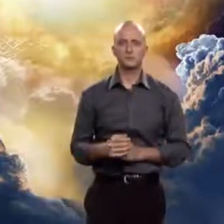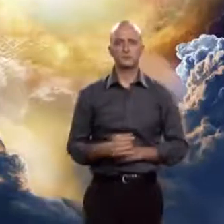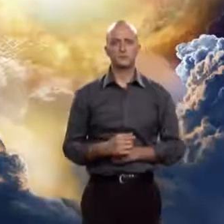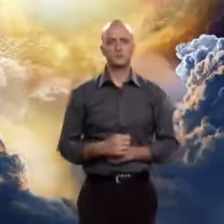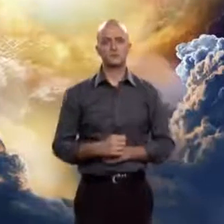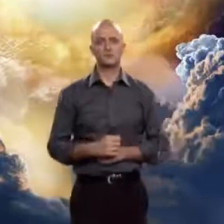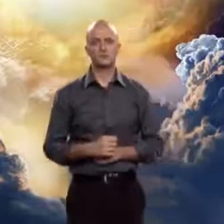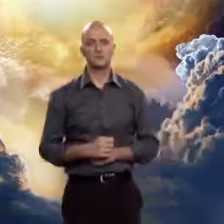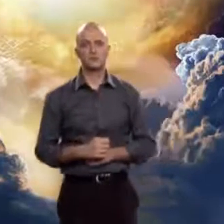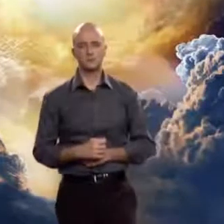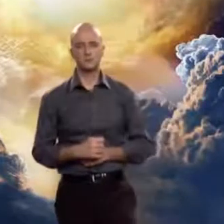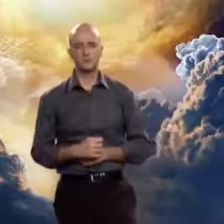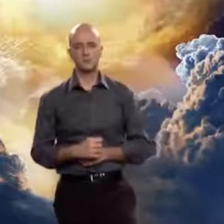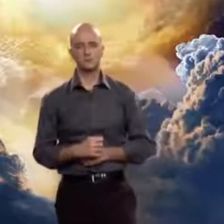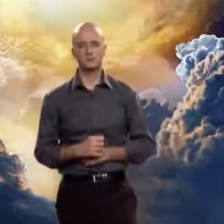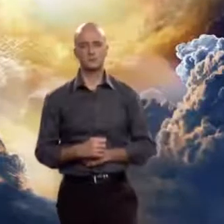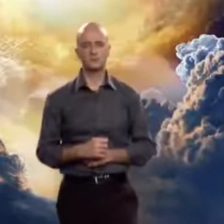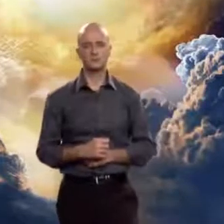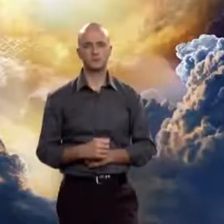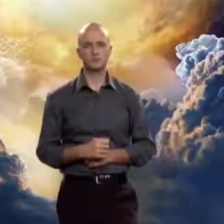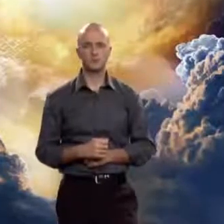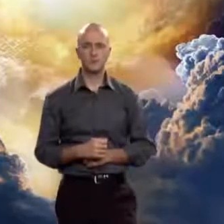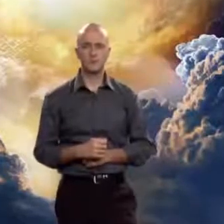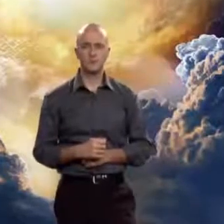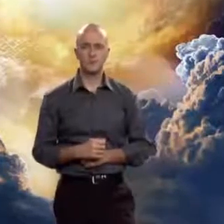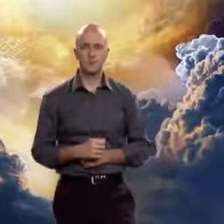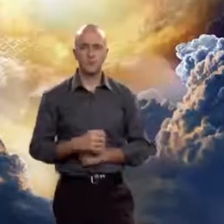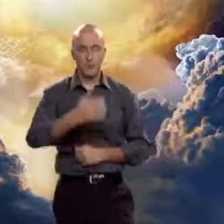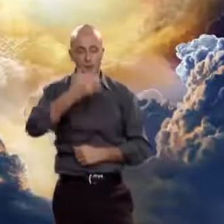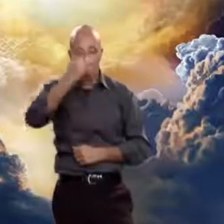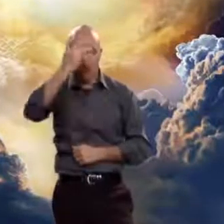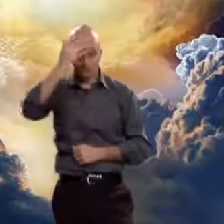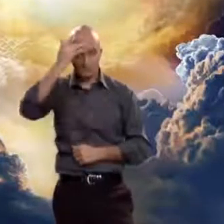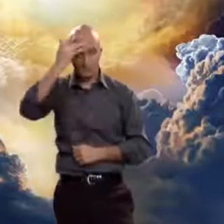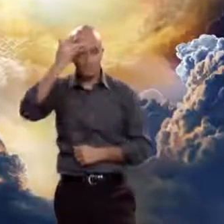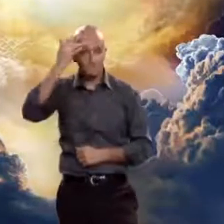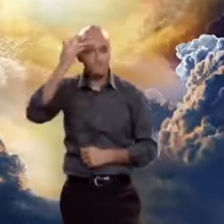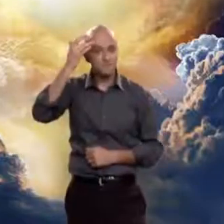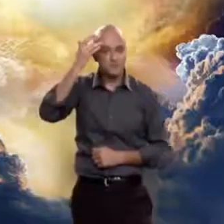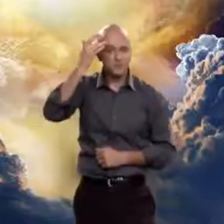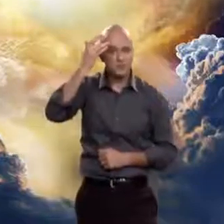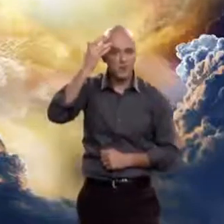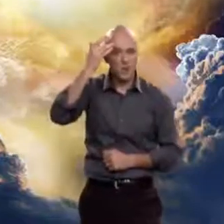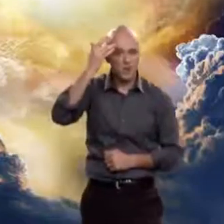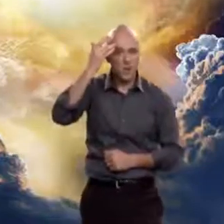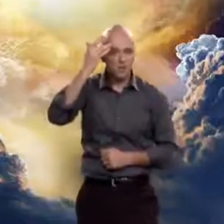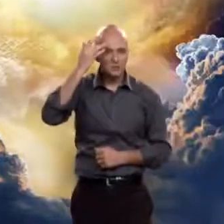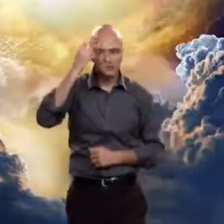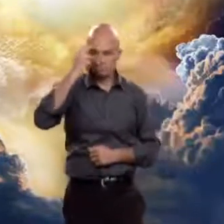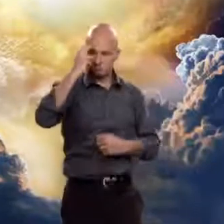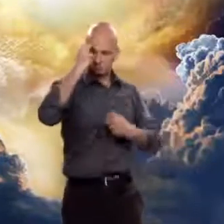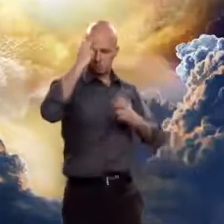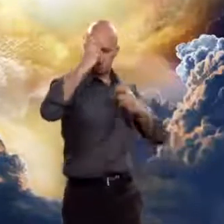desculpa para o erro ou pecado quando há oportunidade de conhecer a vontade de Deus. Alguém em viagem chega a um lugar em